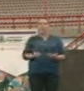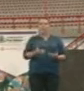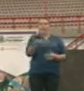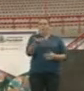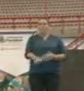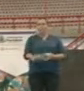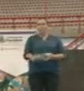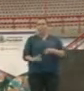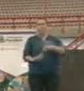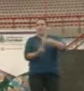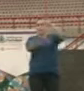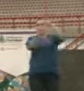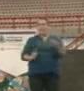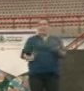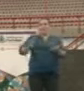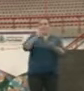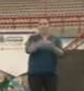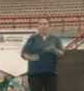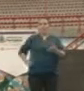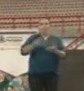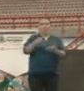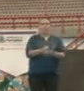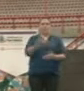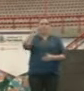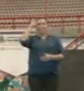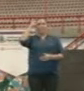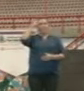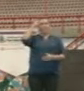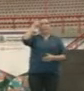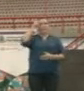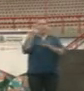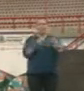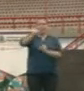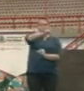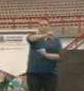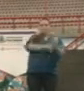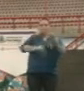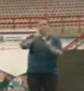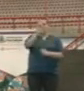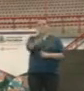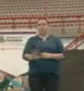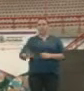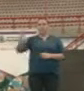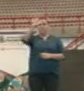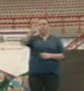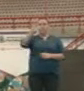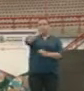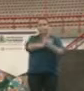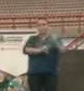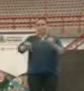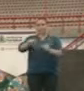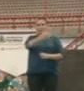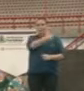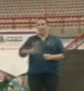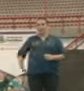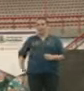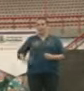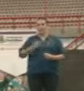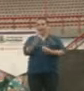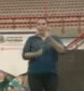sozinha. A burguesia começou a pensar uma maneira de refazer a Europa. E a melhor maneira de refazer um governo, a melhor maneira